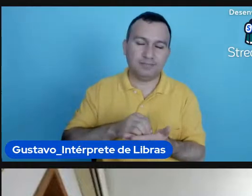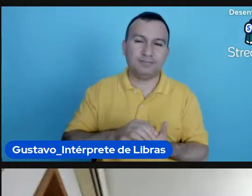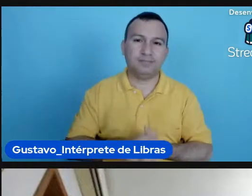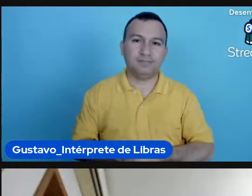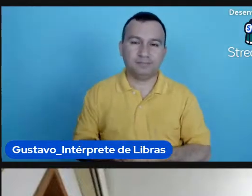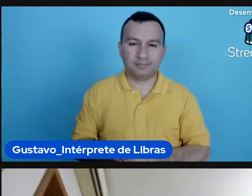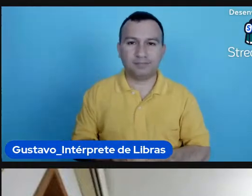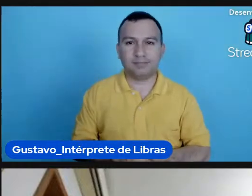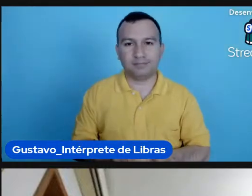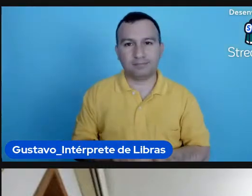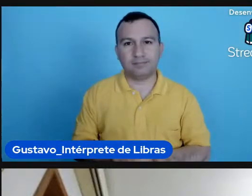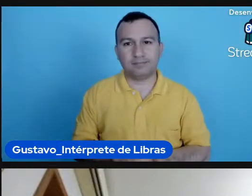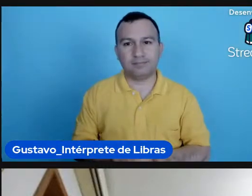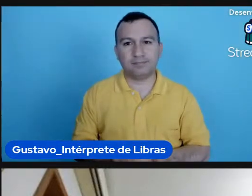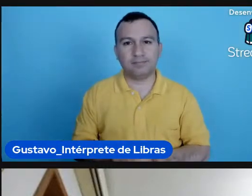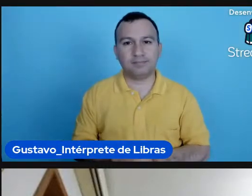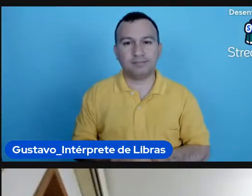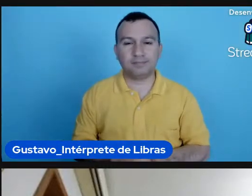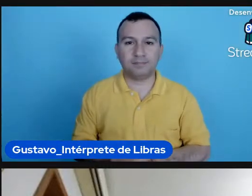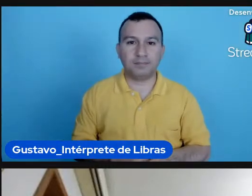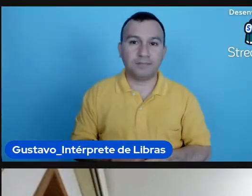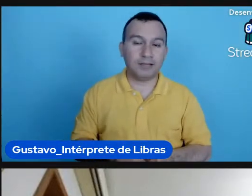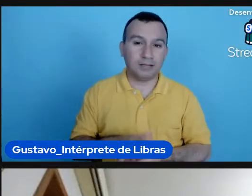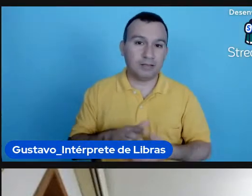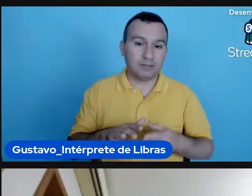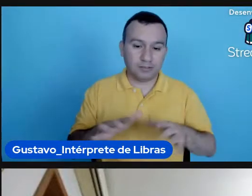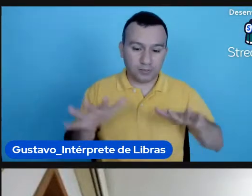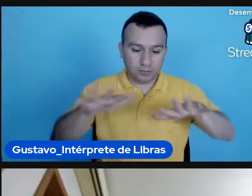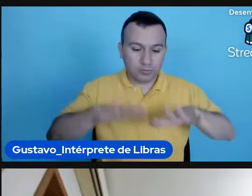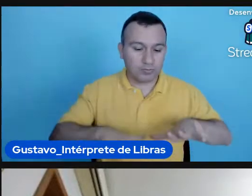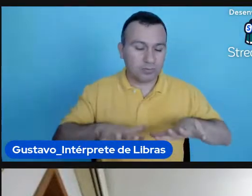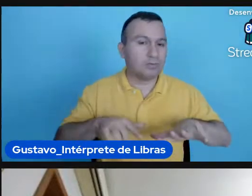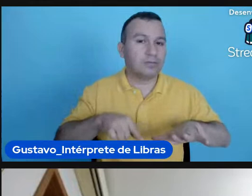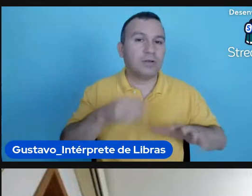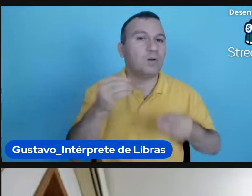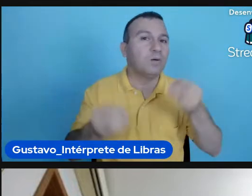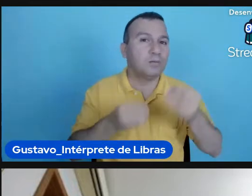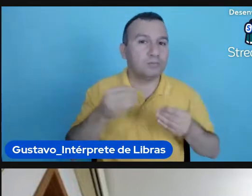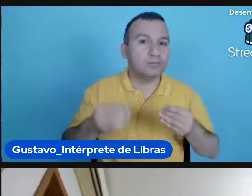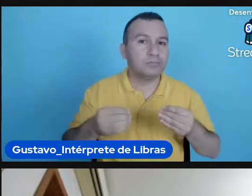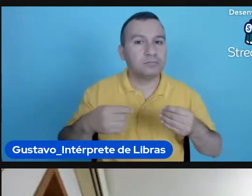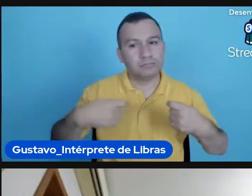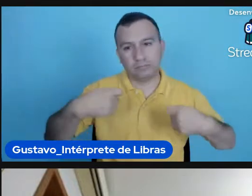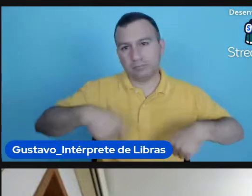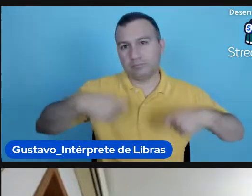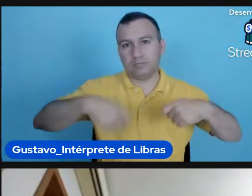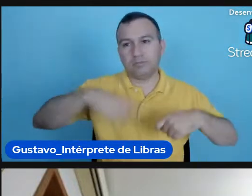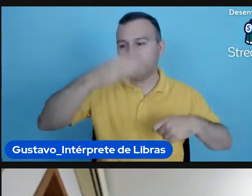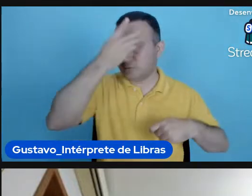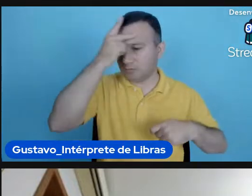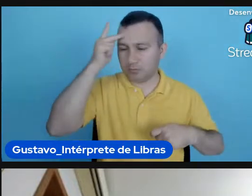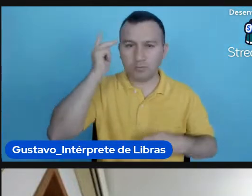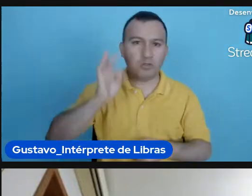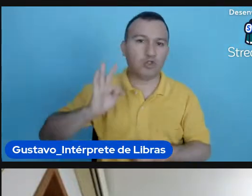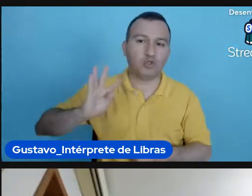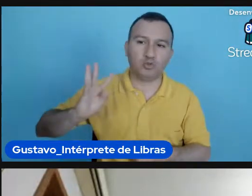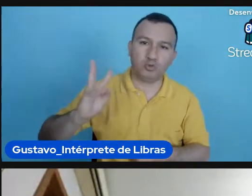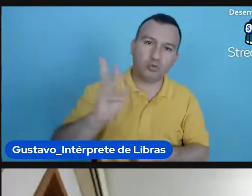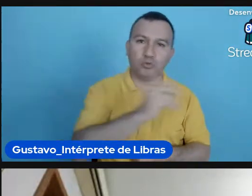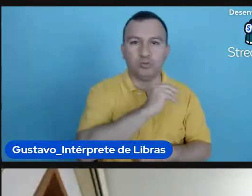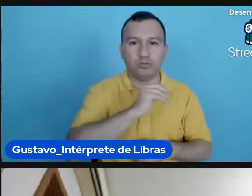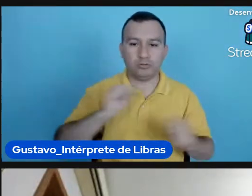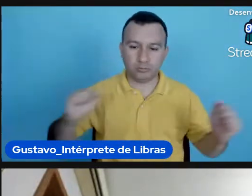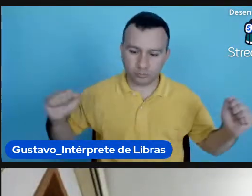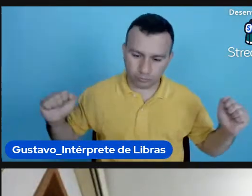numa sociedade inclusiva, precisam caber todos e a gente precisa se incomodar quando alguém não cabe, né? Ou quando alguém não dá conta de